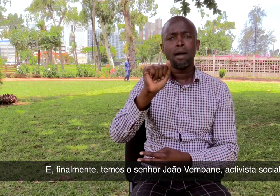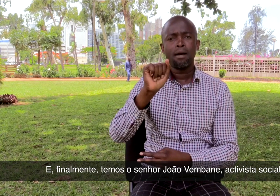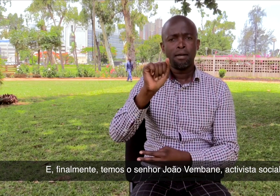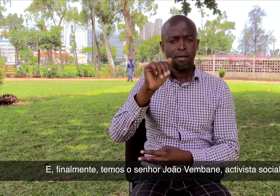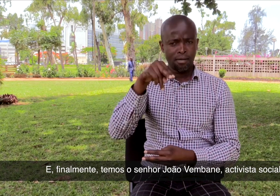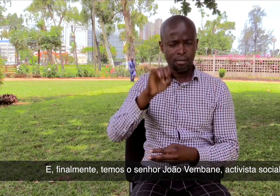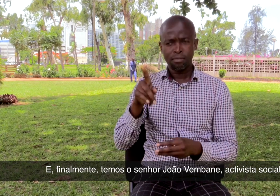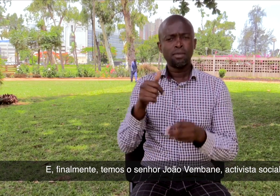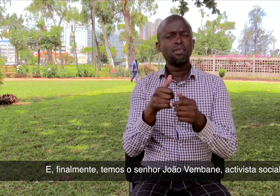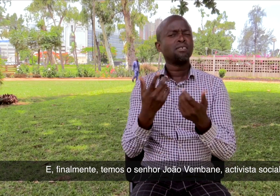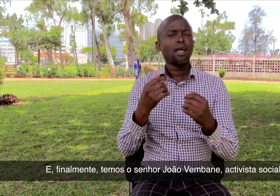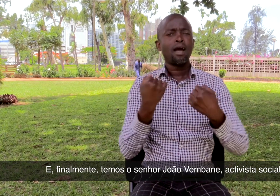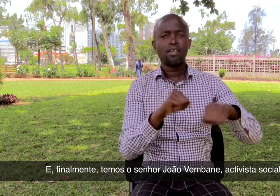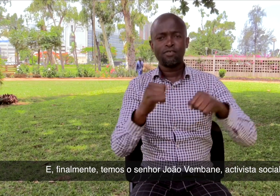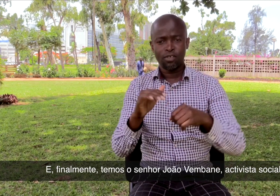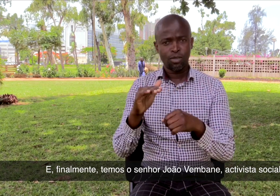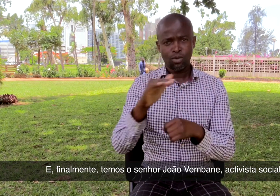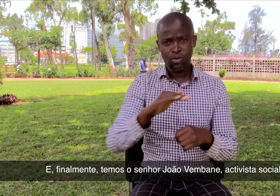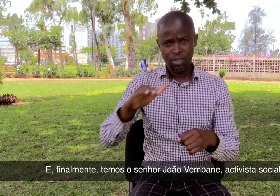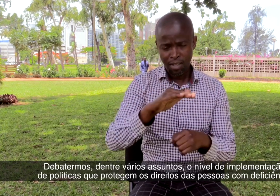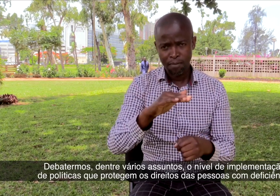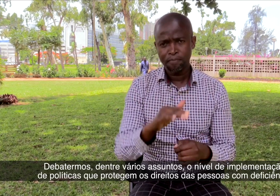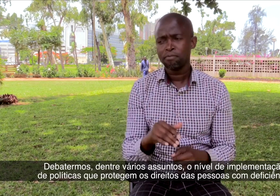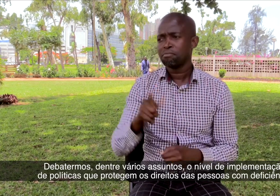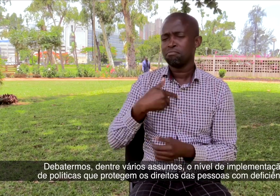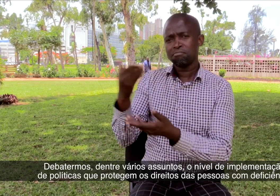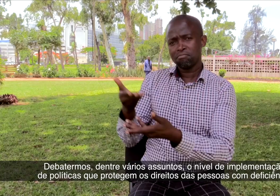é o ativista social.